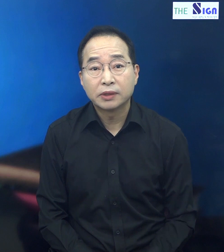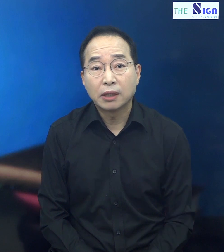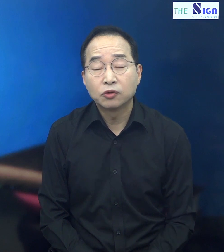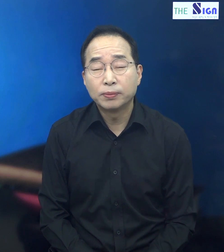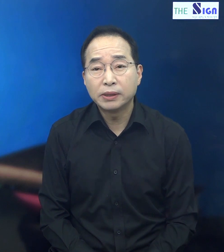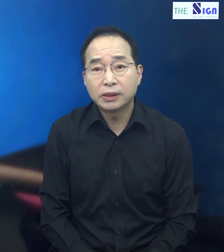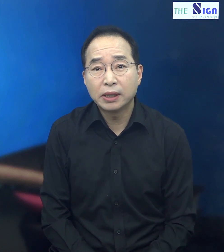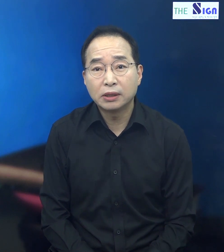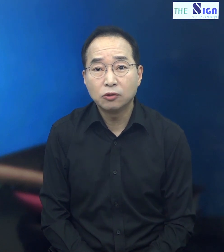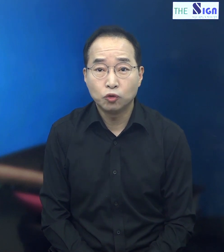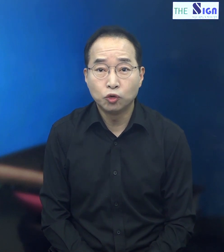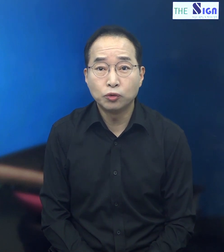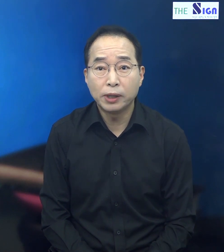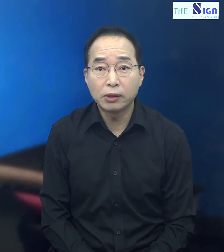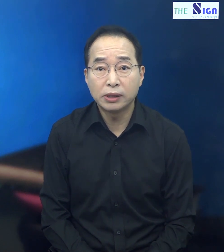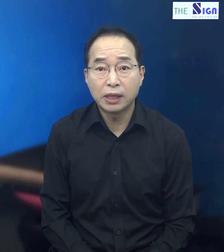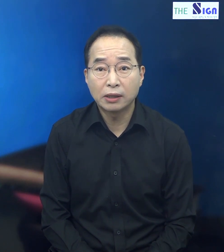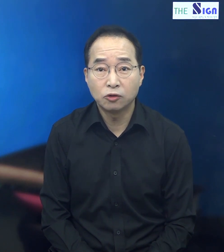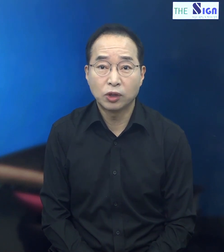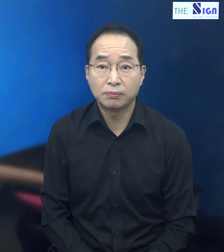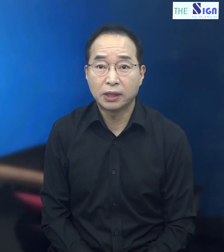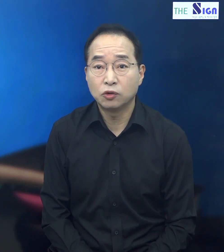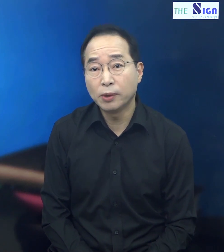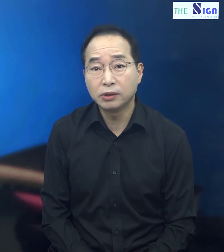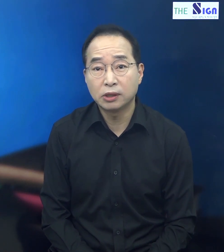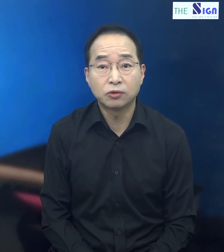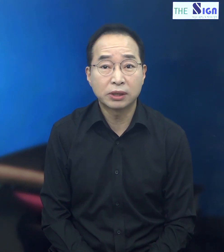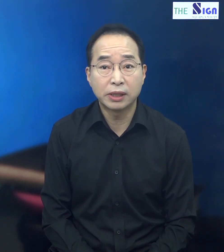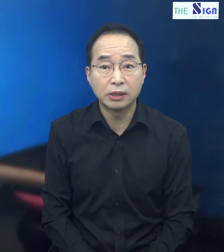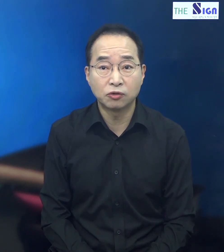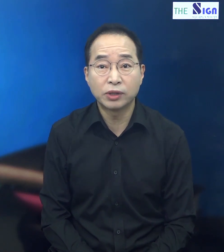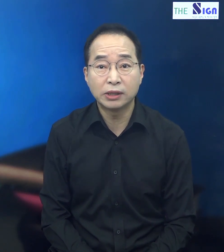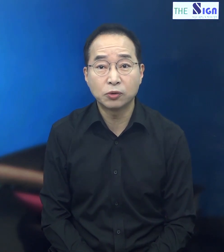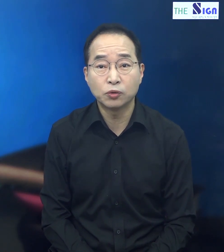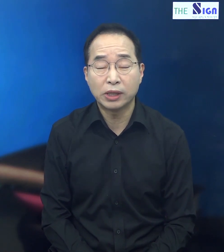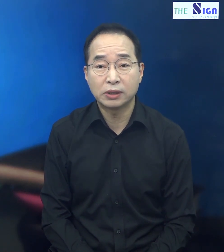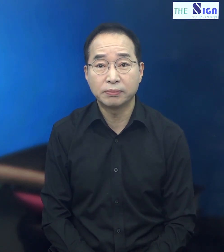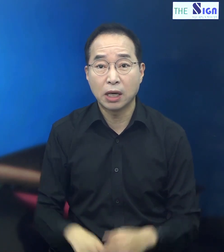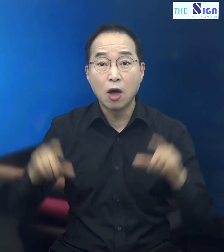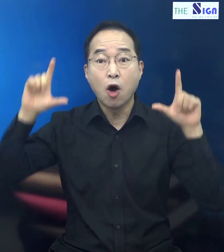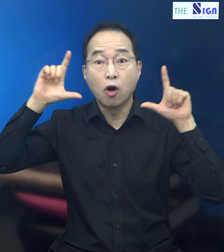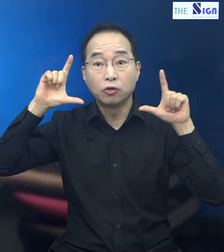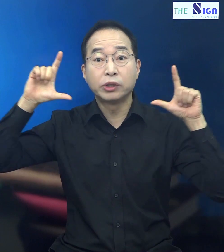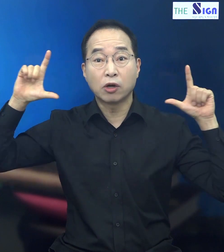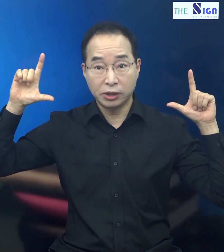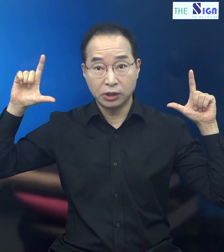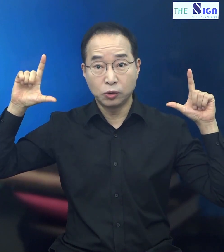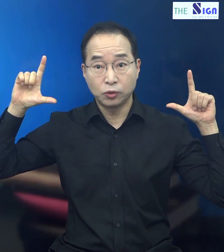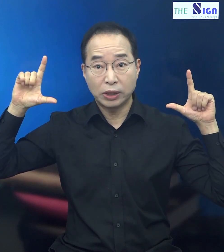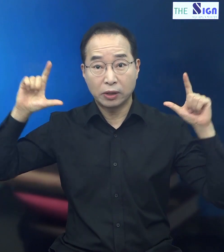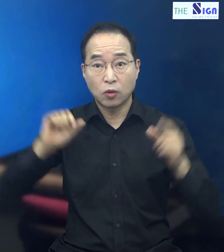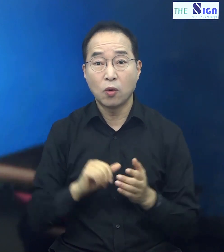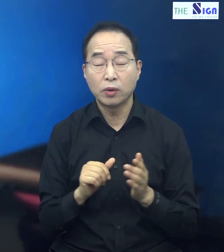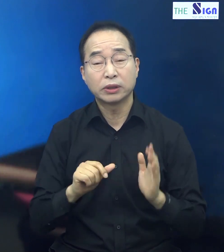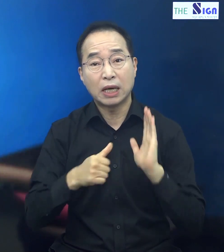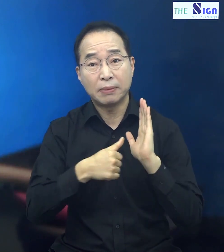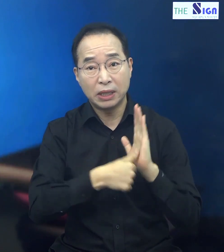자, 두 번째는 유명이라는 수화입니다. 유명은 이제 크게 이제 두 가지 종류가 있습니다. 얼굴이 커지는 종류가 있고, 그 다음